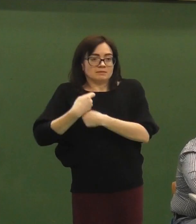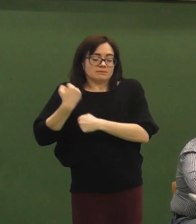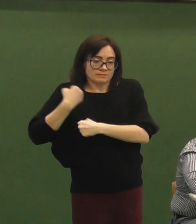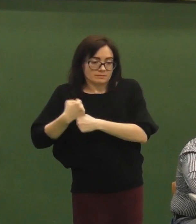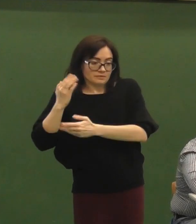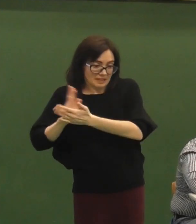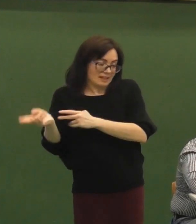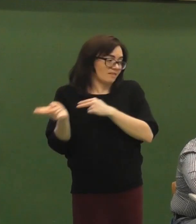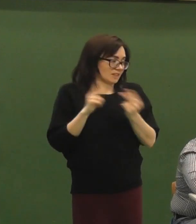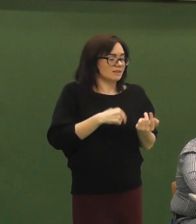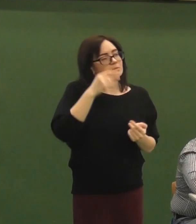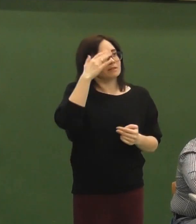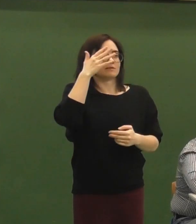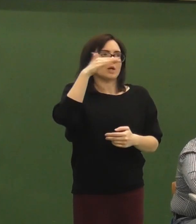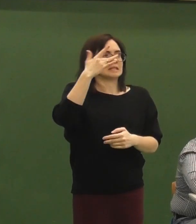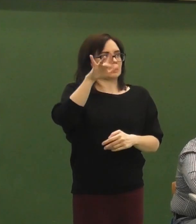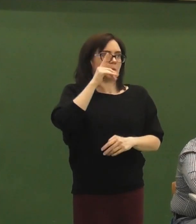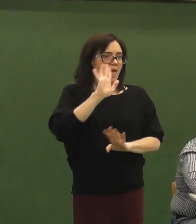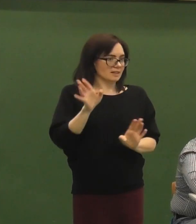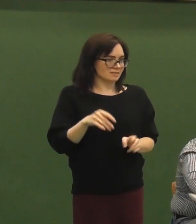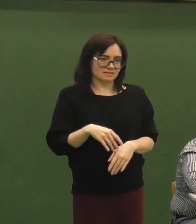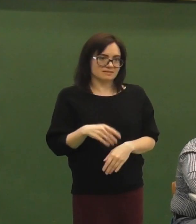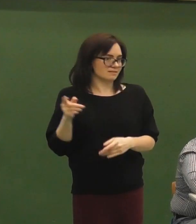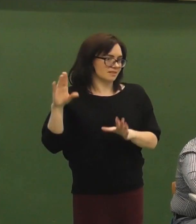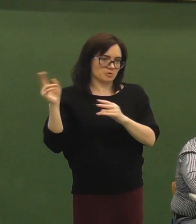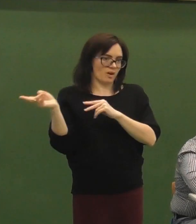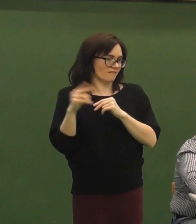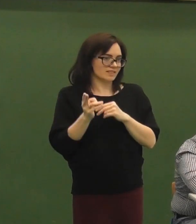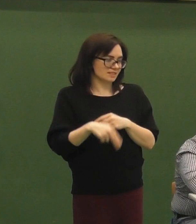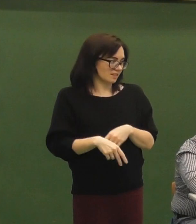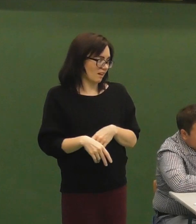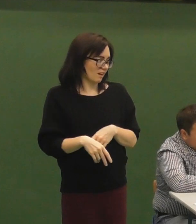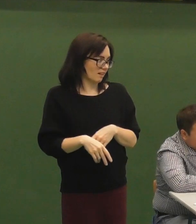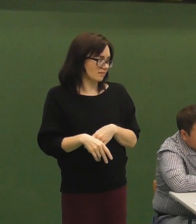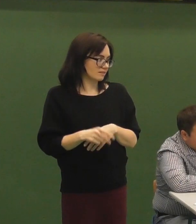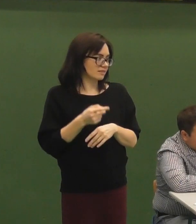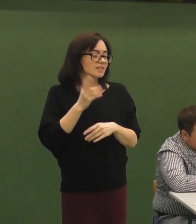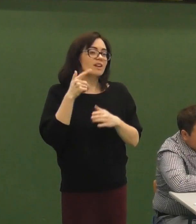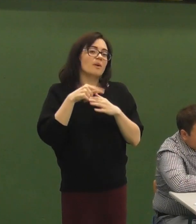Visszajövünk, és hát nem jöttünk vissza. És akkor édesapám meg a férjem